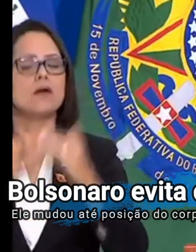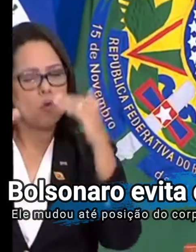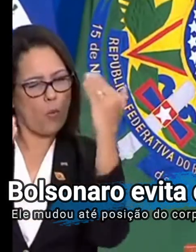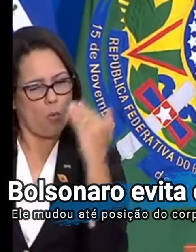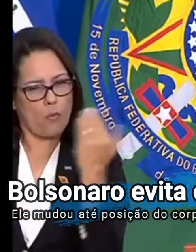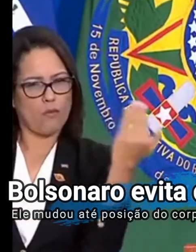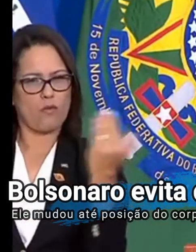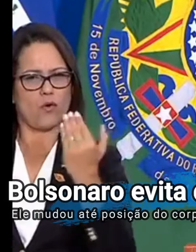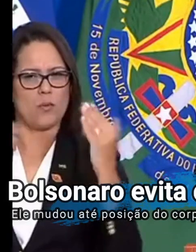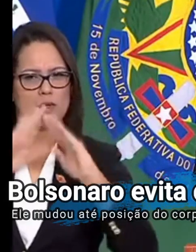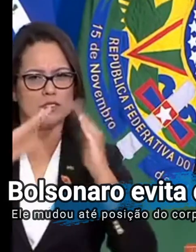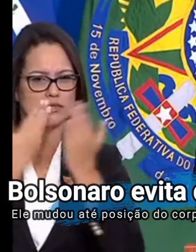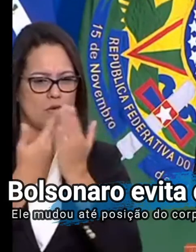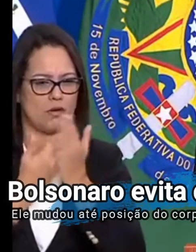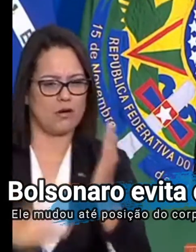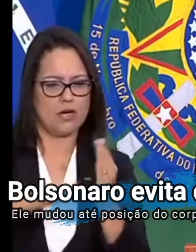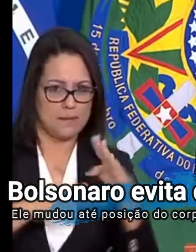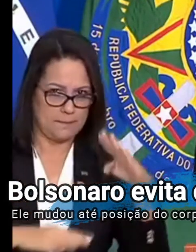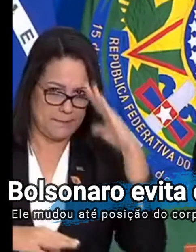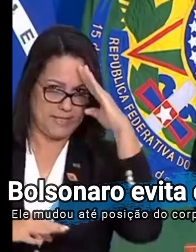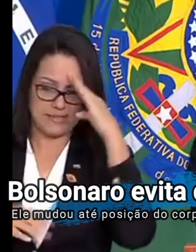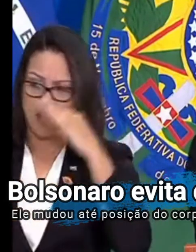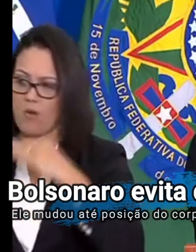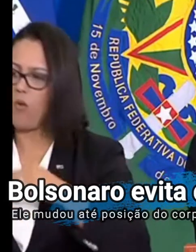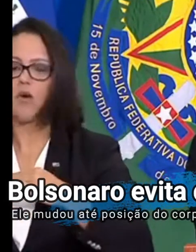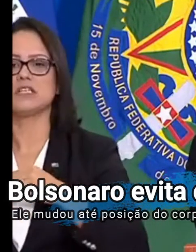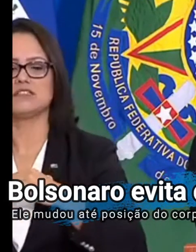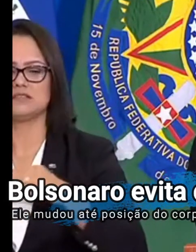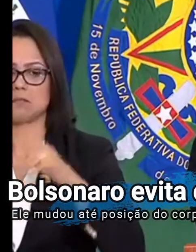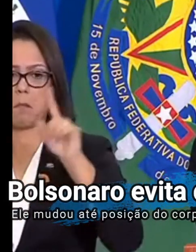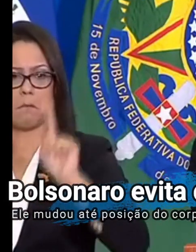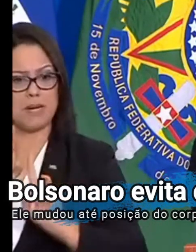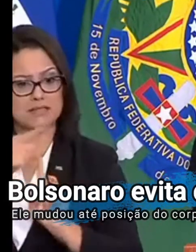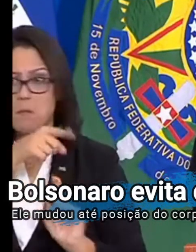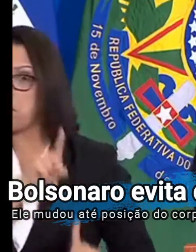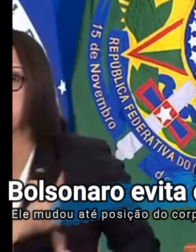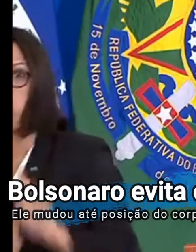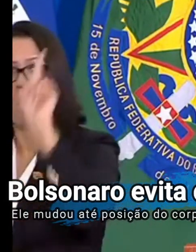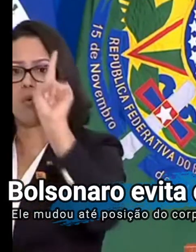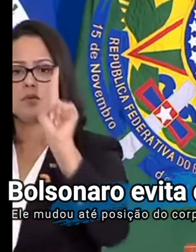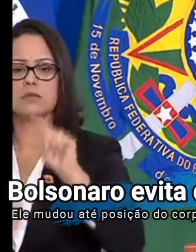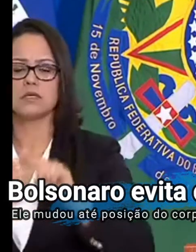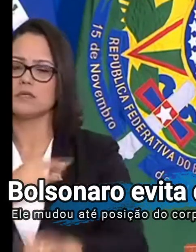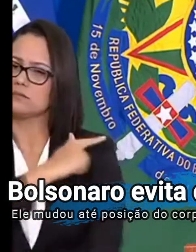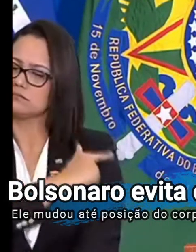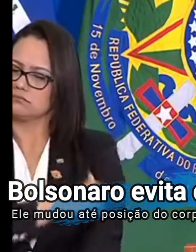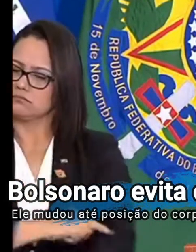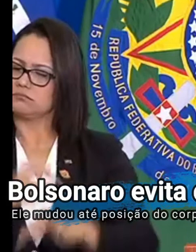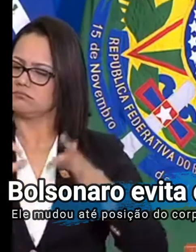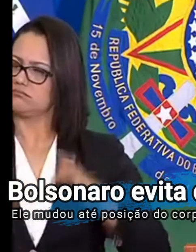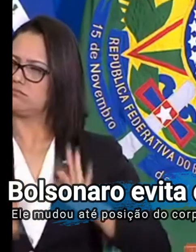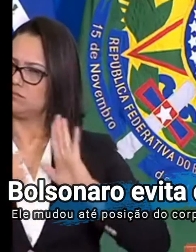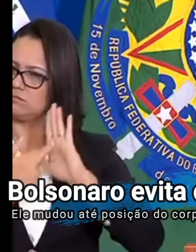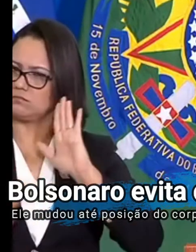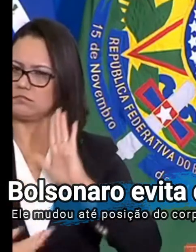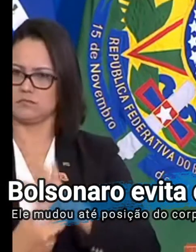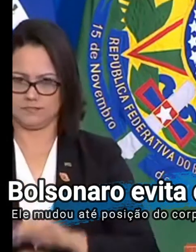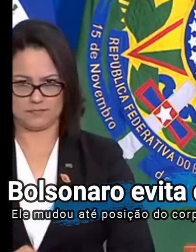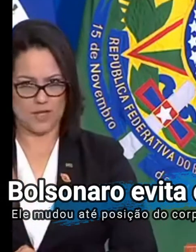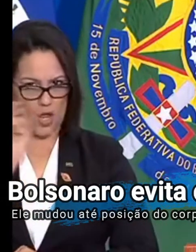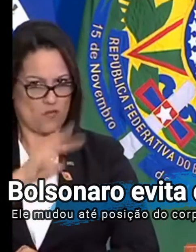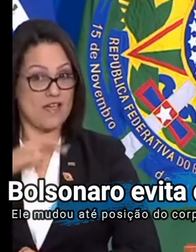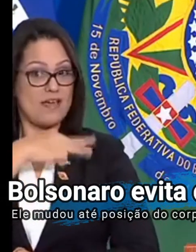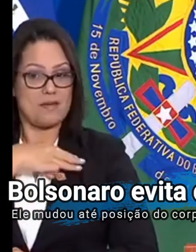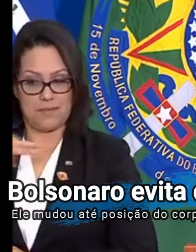nas militar usada porque tem se plena eu vi outro dia uma ação do mpt azar do